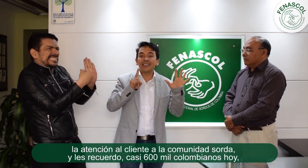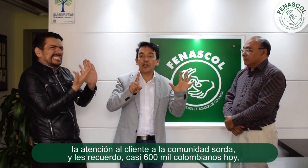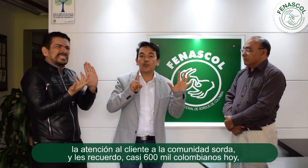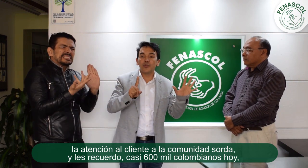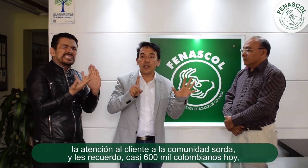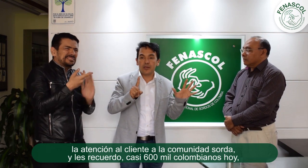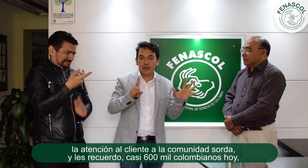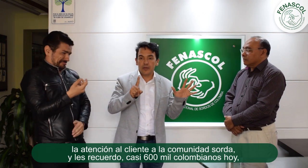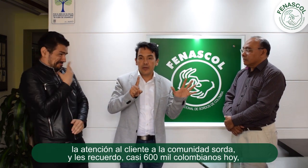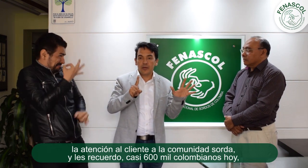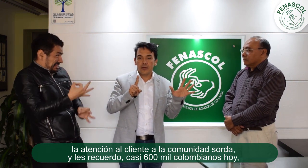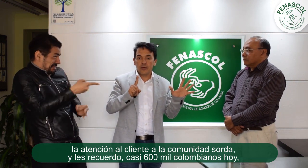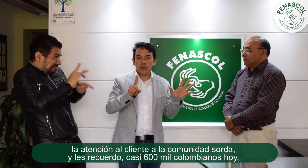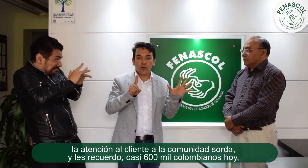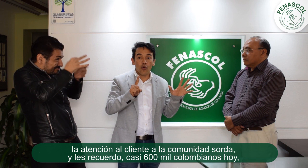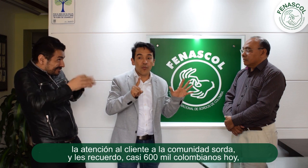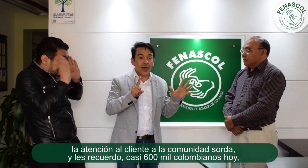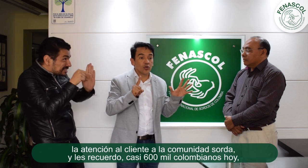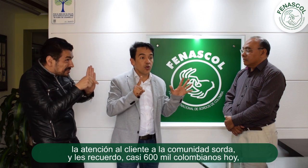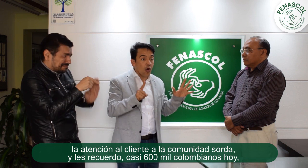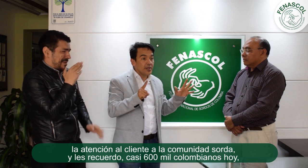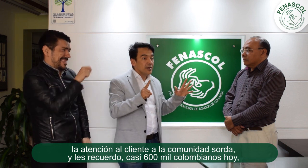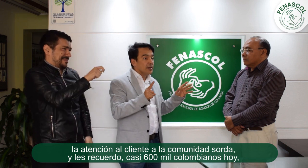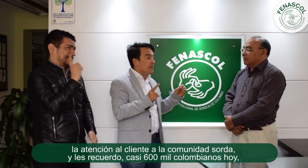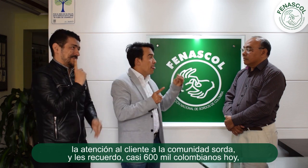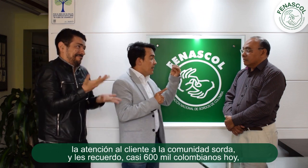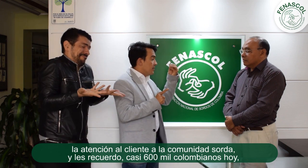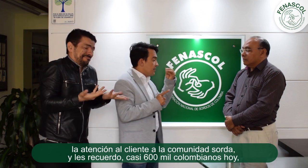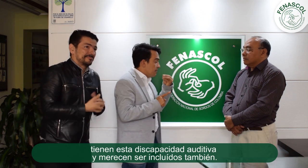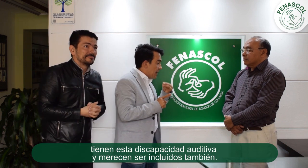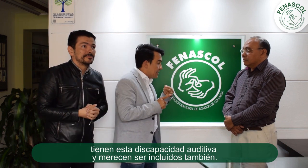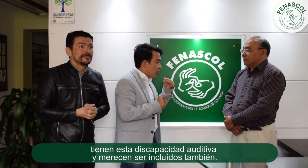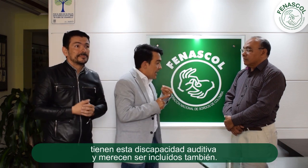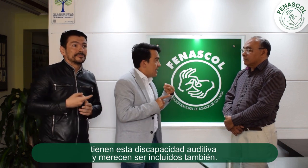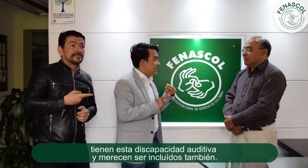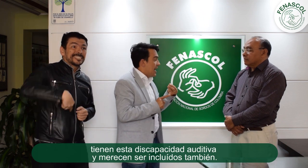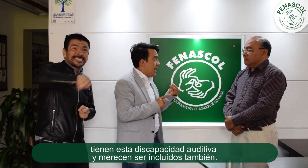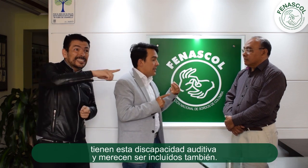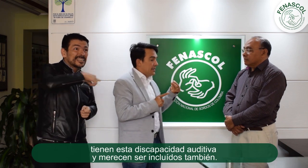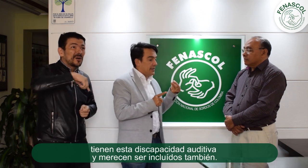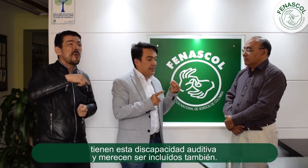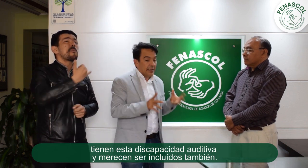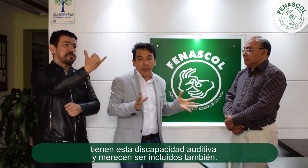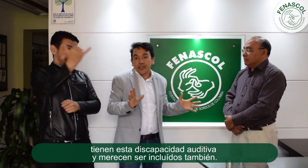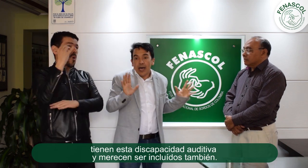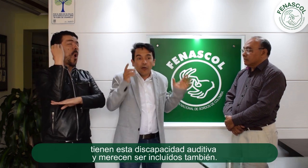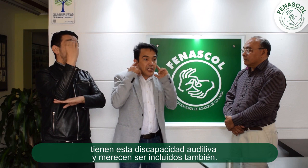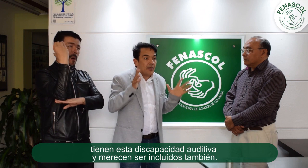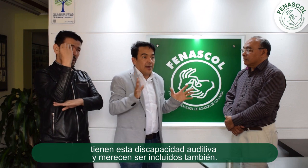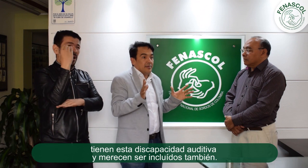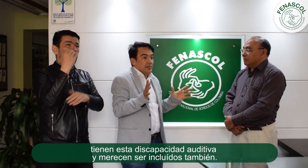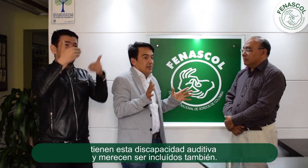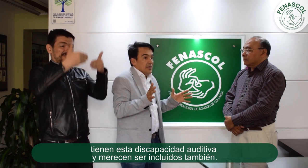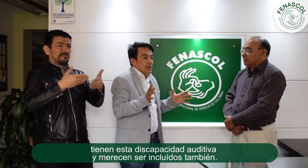casi 600 mil colombianos hoy parece que no tienen esta discapacidad